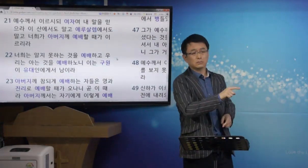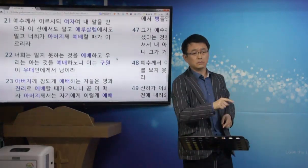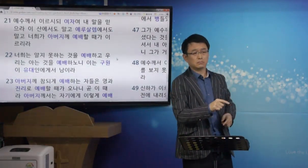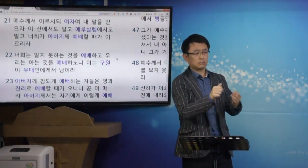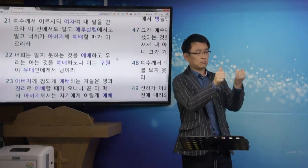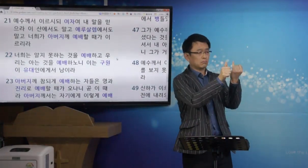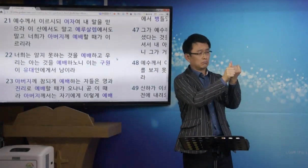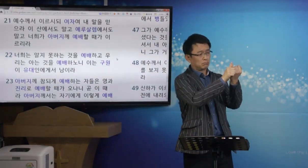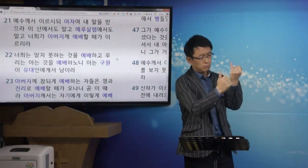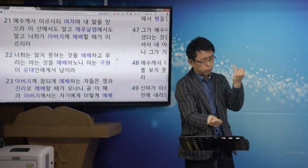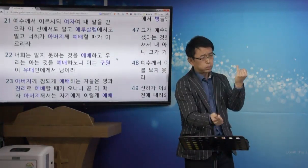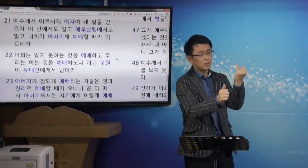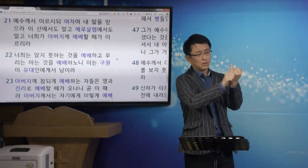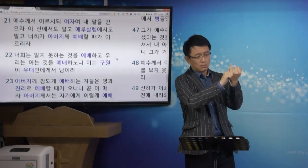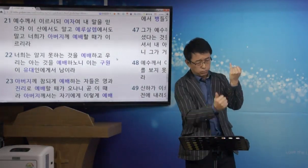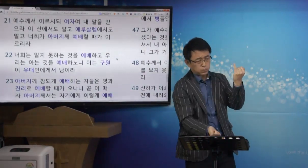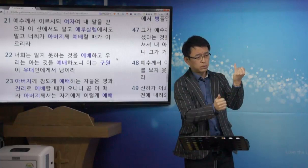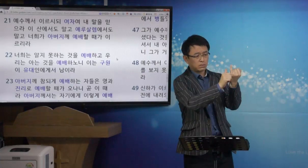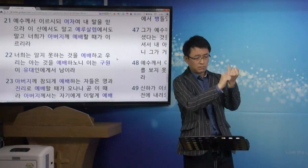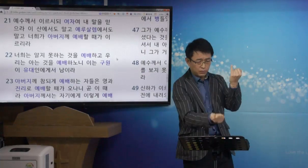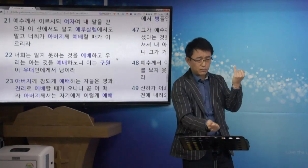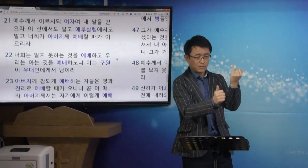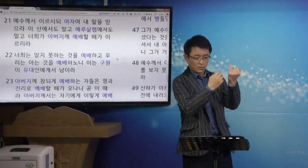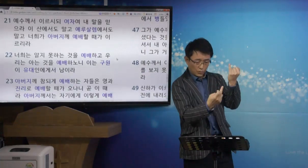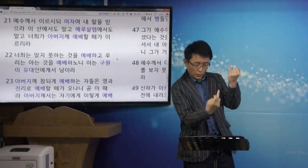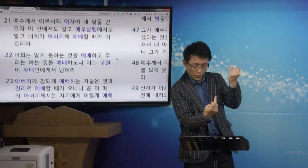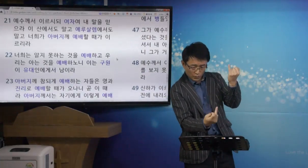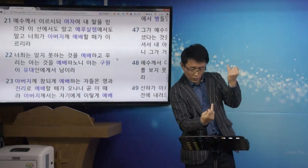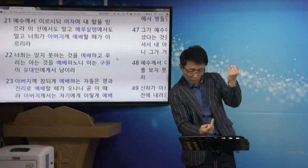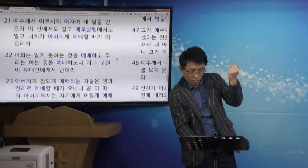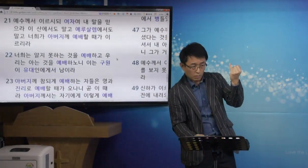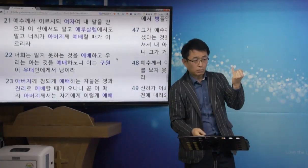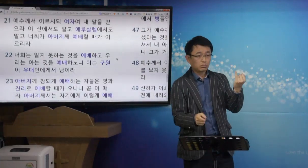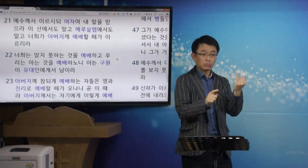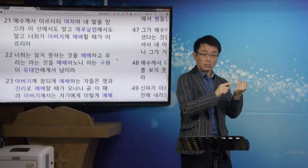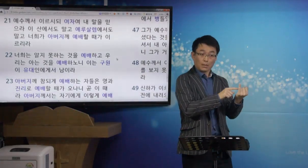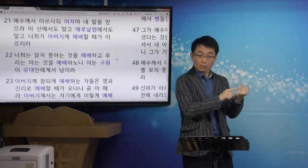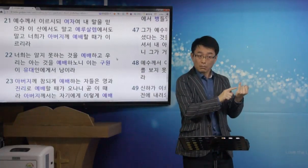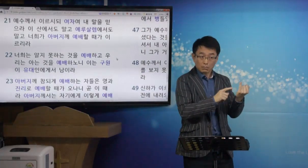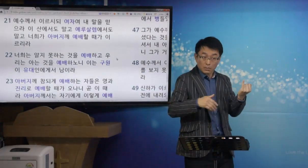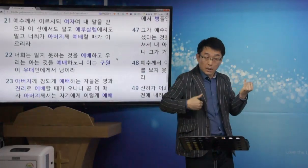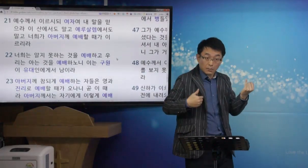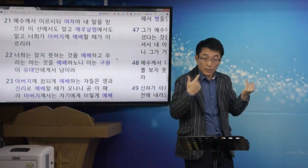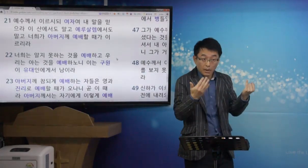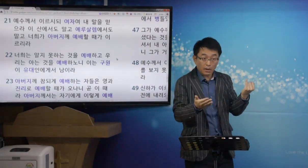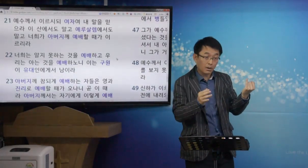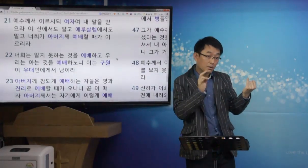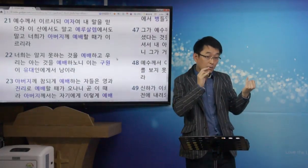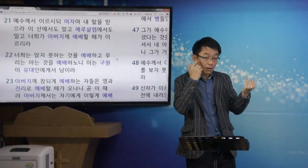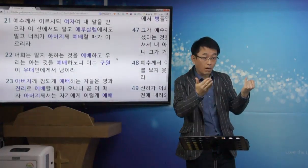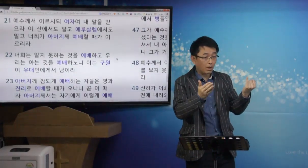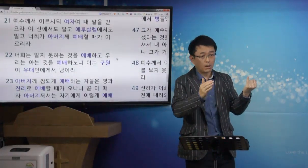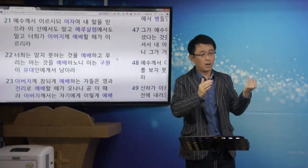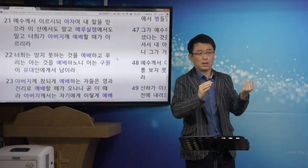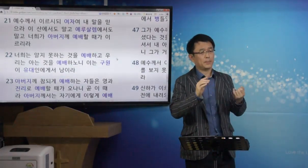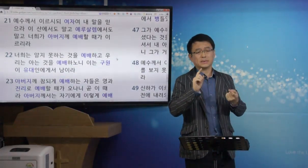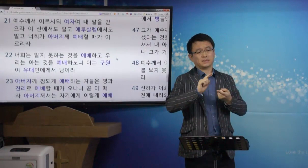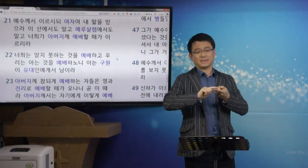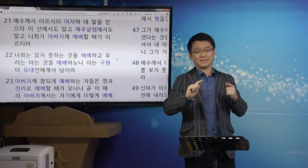라고 꾸짖는 것이 아닙니다. 첫째가 죽으면 둘째, 셋째, 넷째, 다섯째 동생들과 결혼하게 되는 여인이죠. 이거는